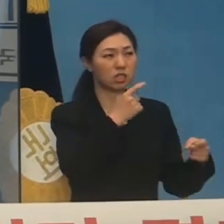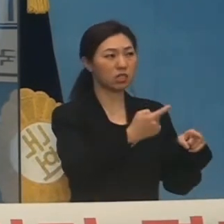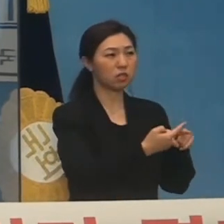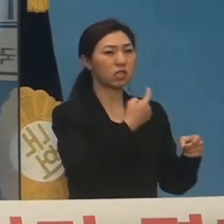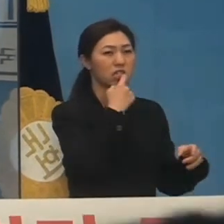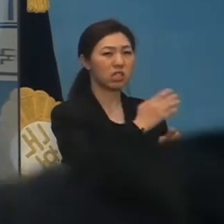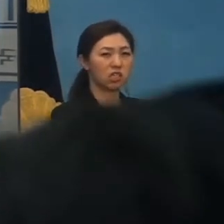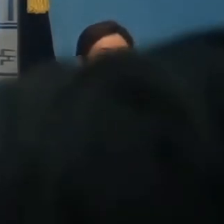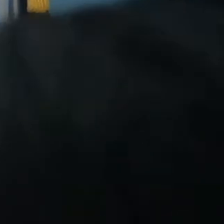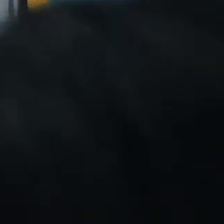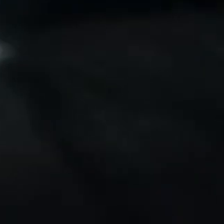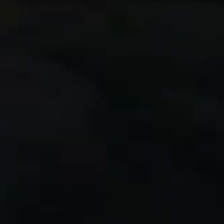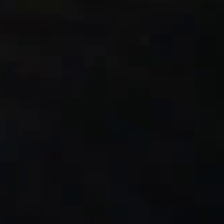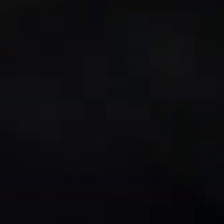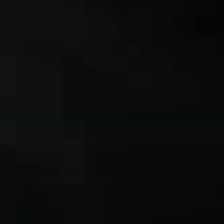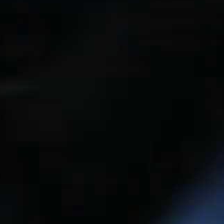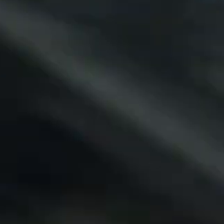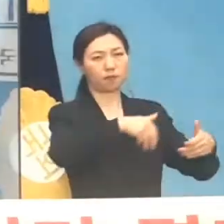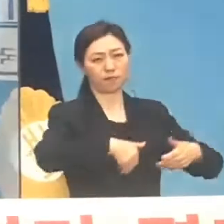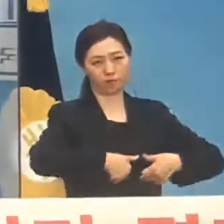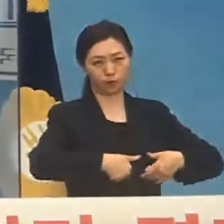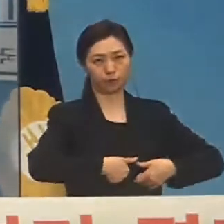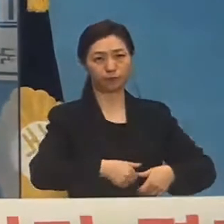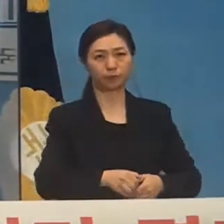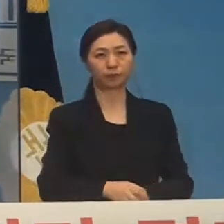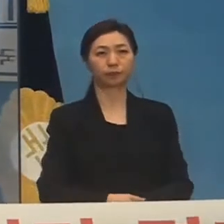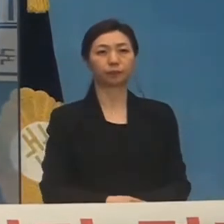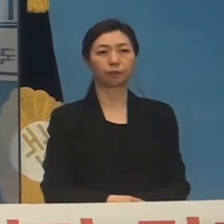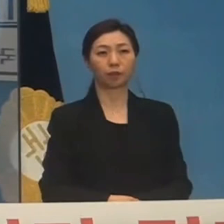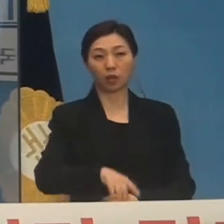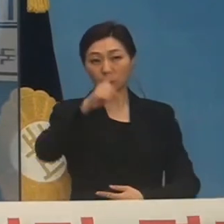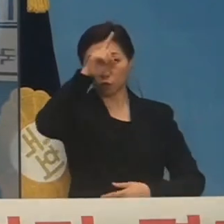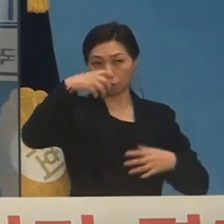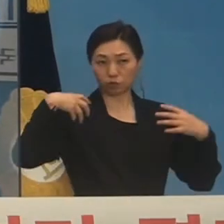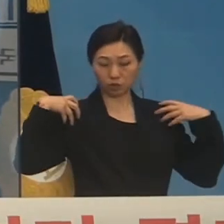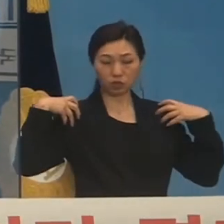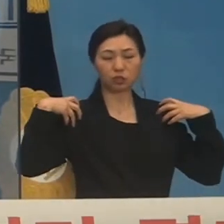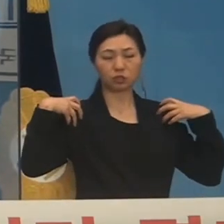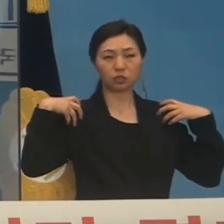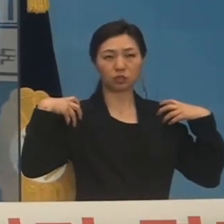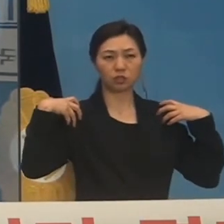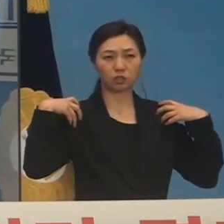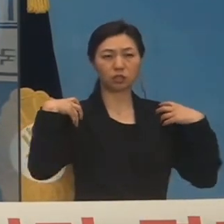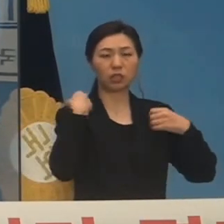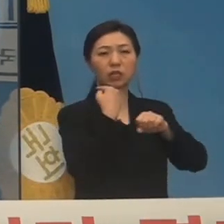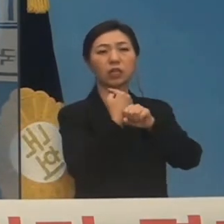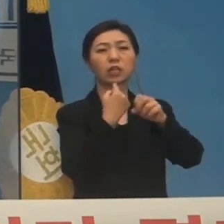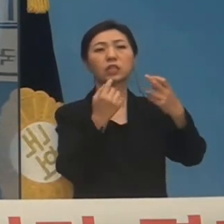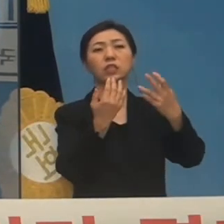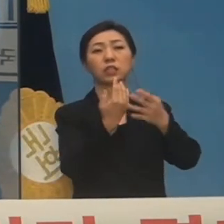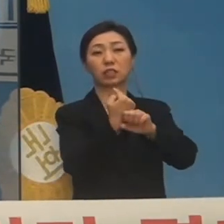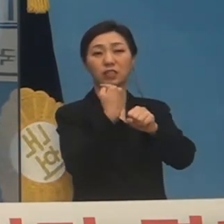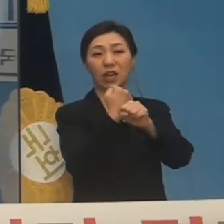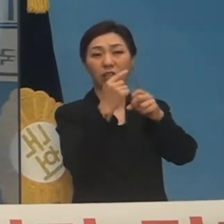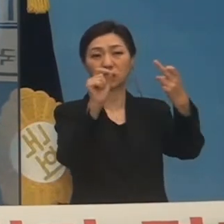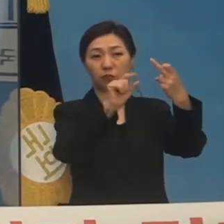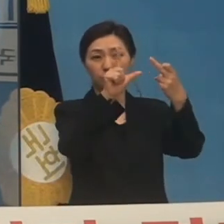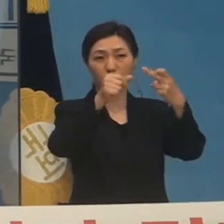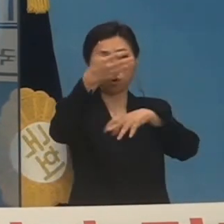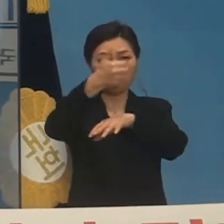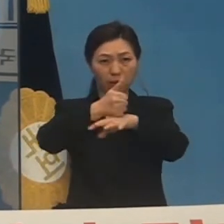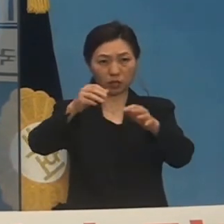규탄의 대상에서 벗어날 수 없습니다. 정부는 지난 12월 말